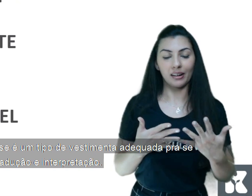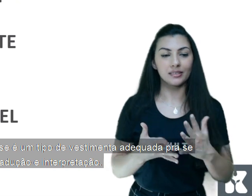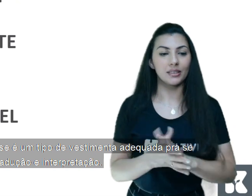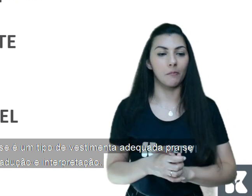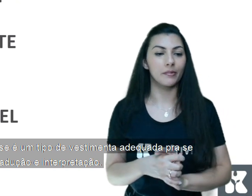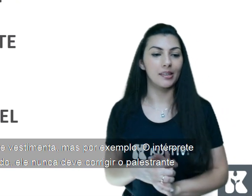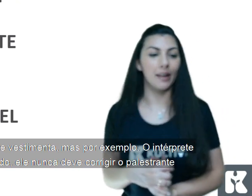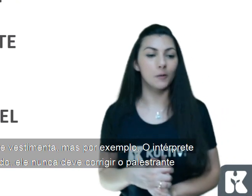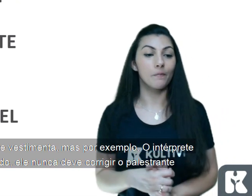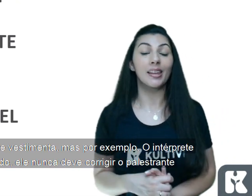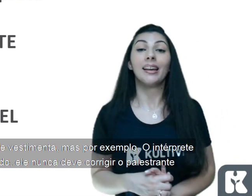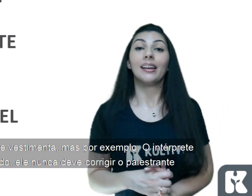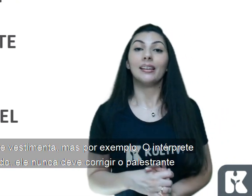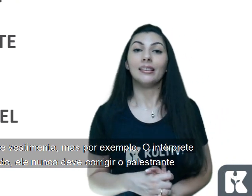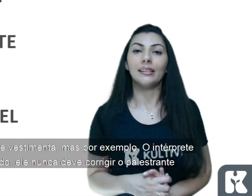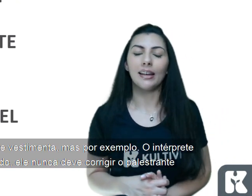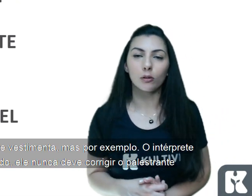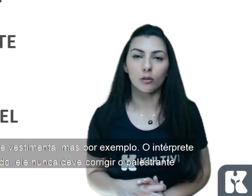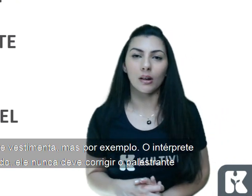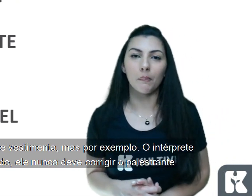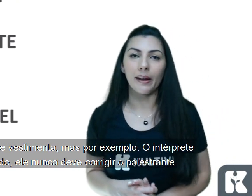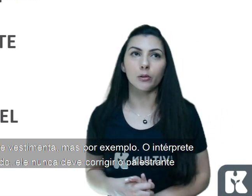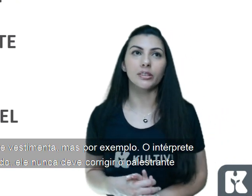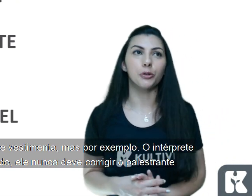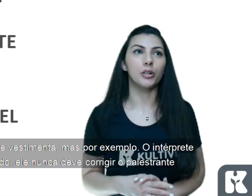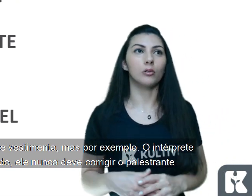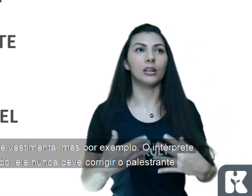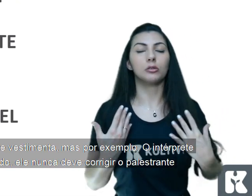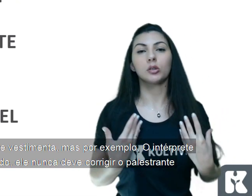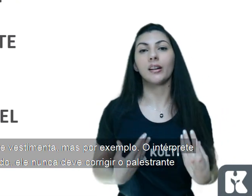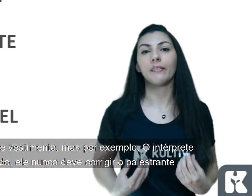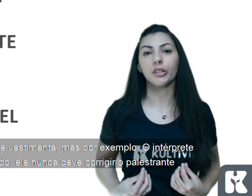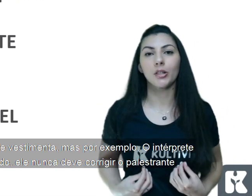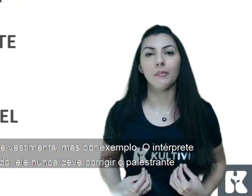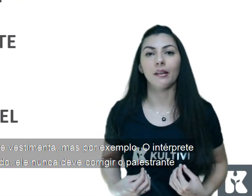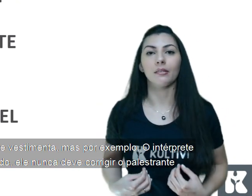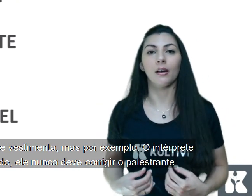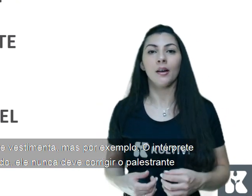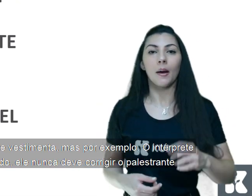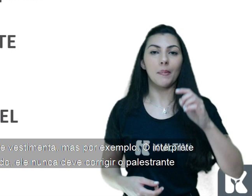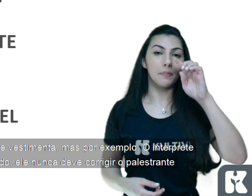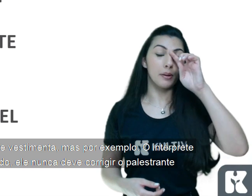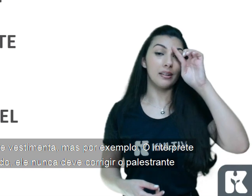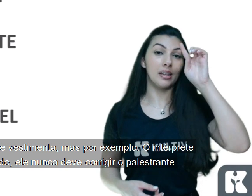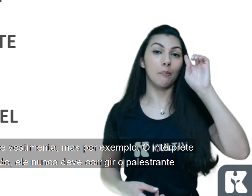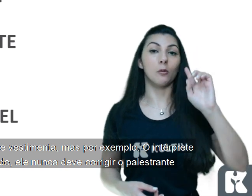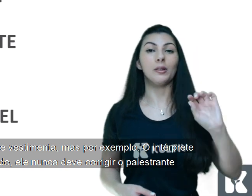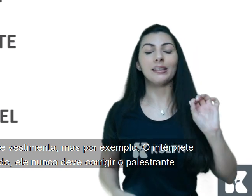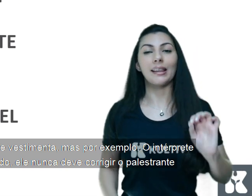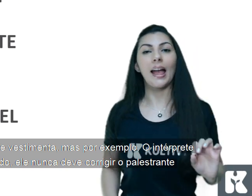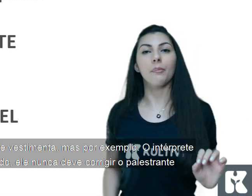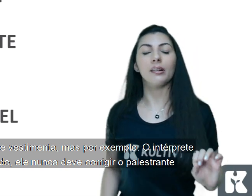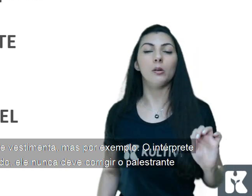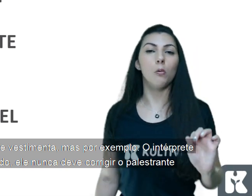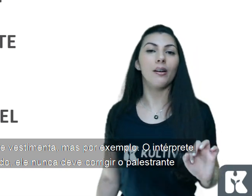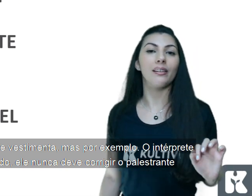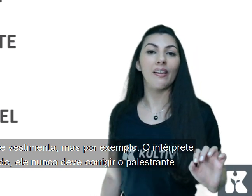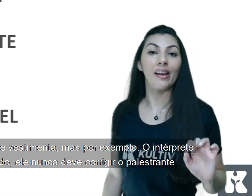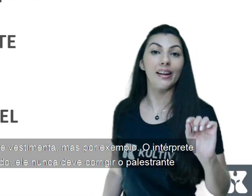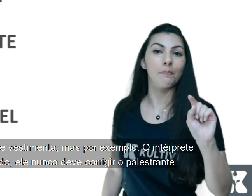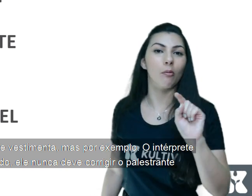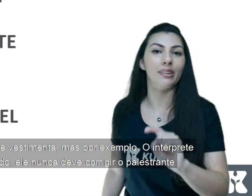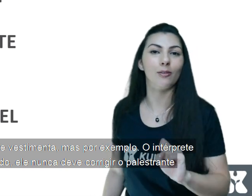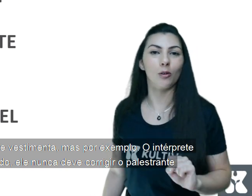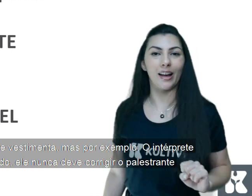e interpretação, certo? Neutro também no sentido não só de vestimenta, mas, por exemplo, o intérprete nunca